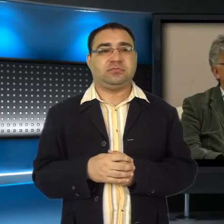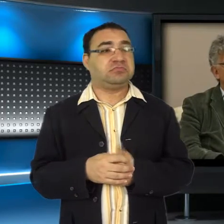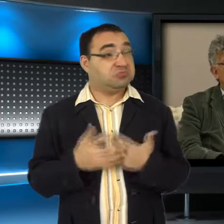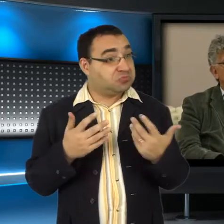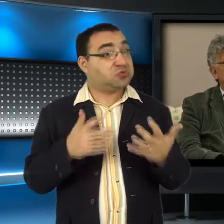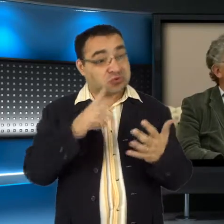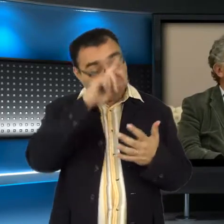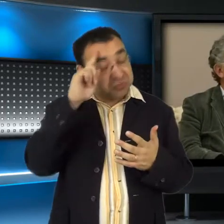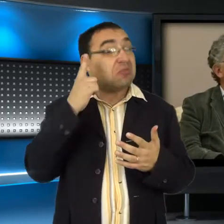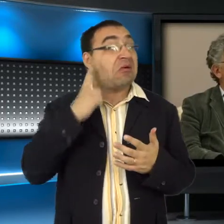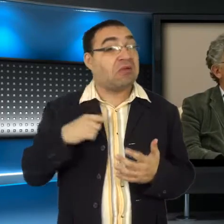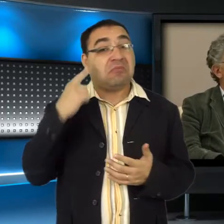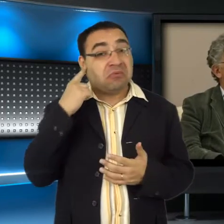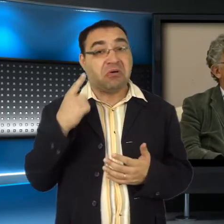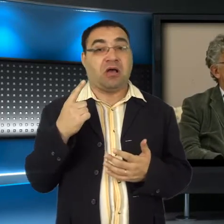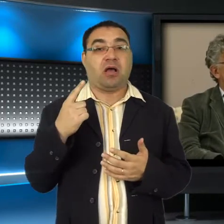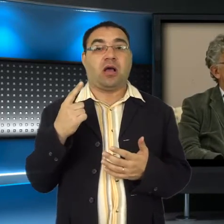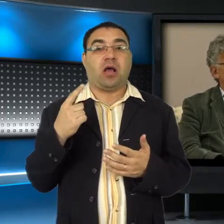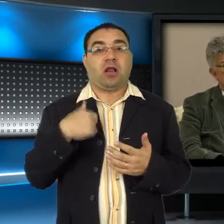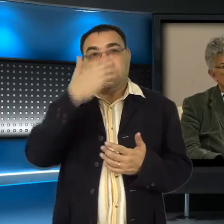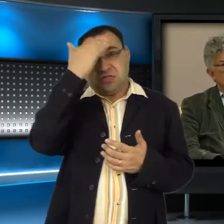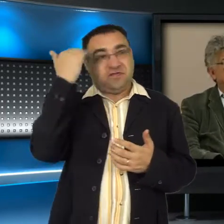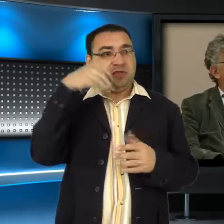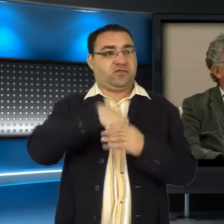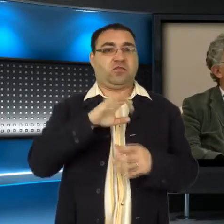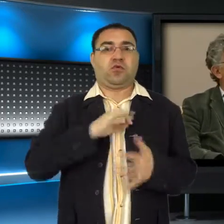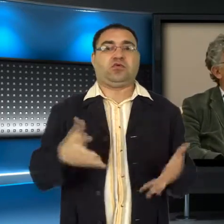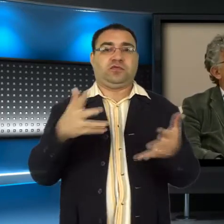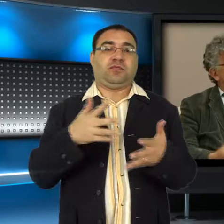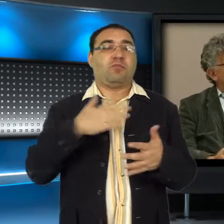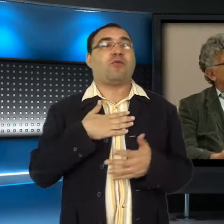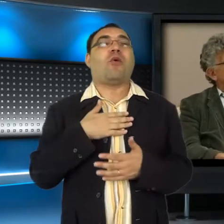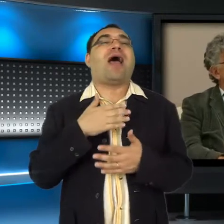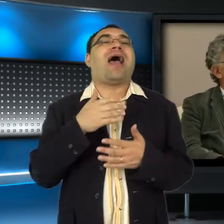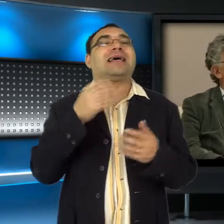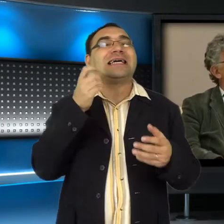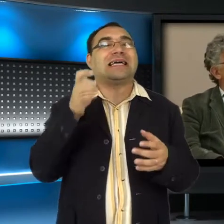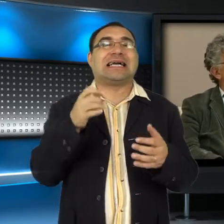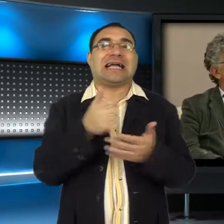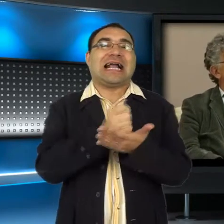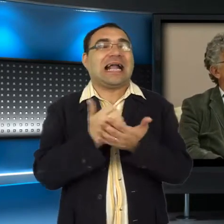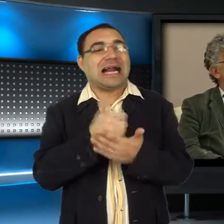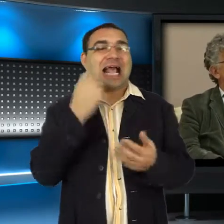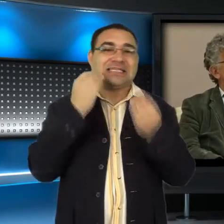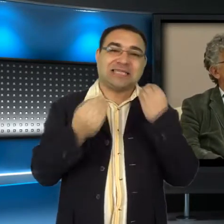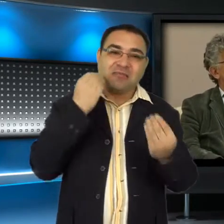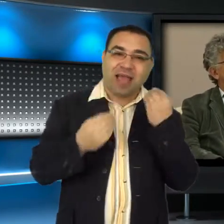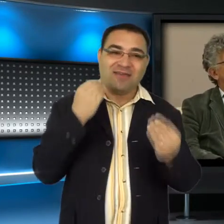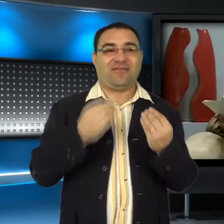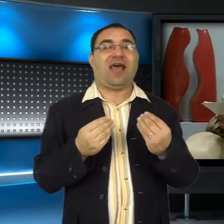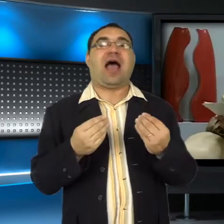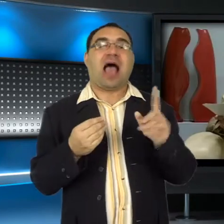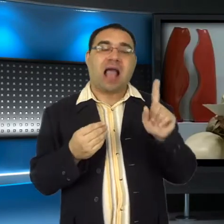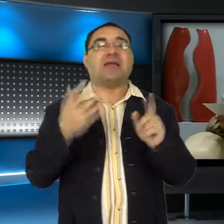się, ale ci ludzie nie wiedzieli, że oni odkrywają trzeci sektor. Oni brali udział w grze, ale zrozumieli coś na temat trzeciego sektora.